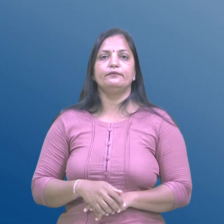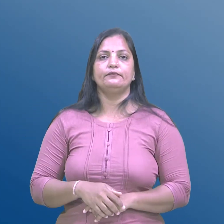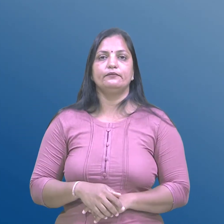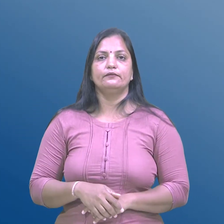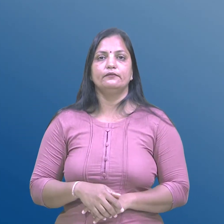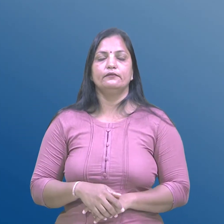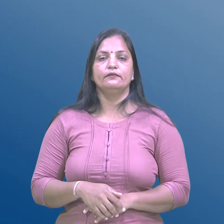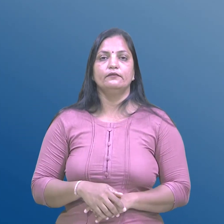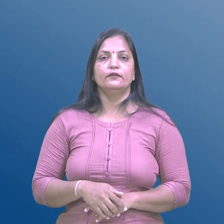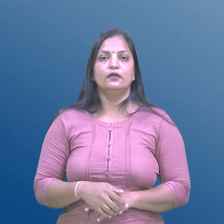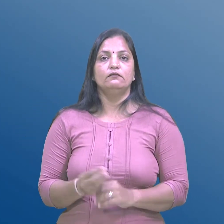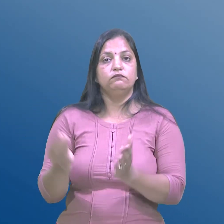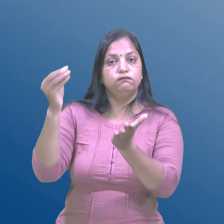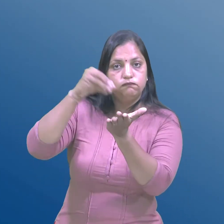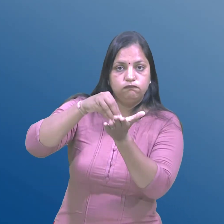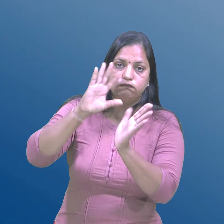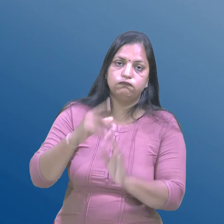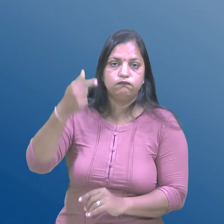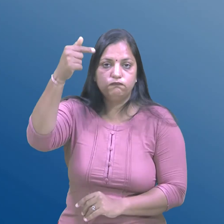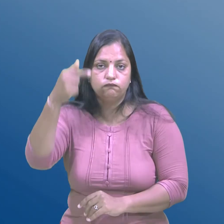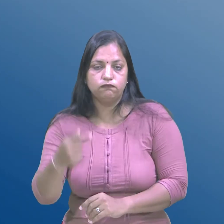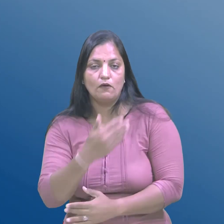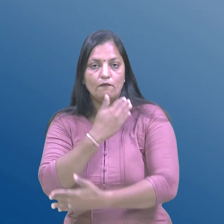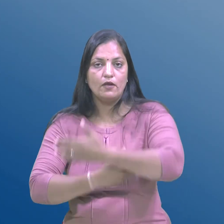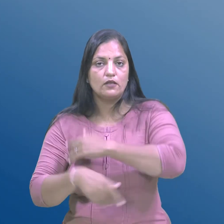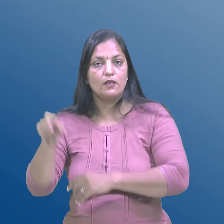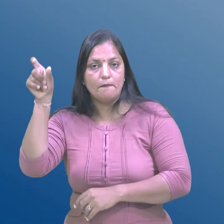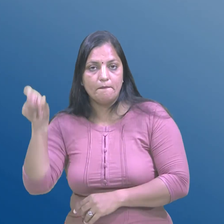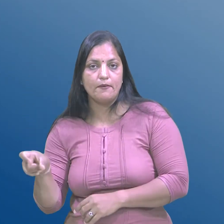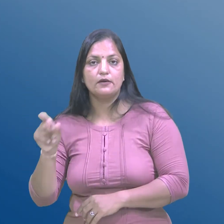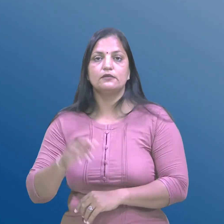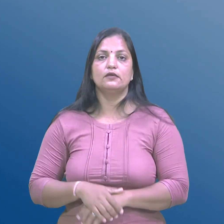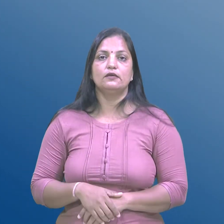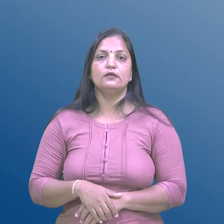માં નિયત કર્યા મુજબ વિકલાંગતા ધરાવતી વ્યક્તિઓની સલામતી